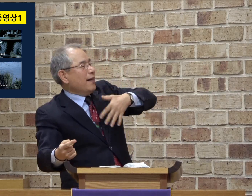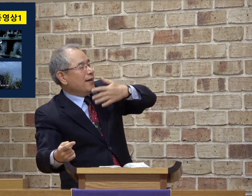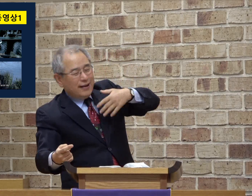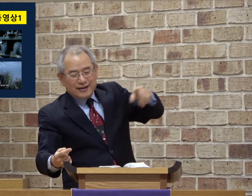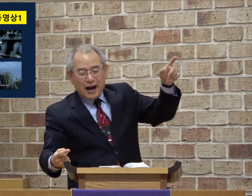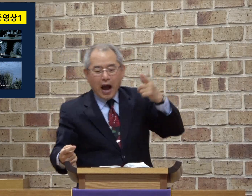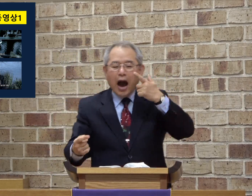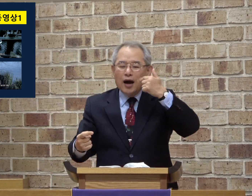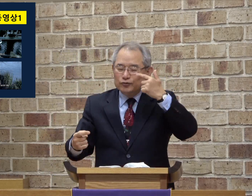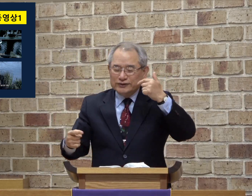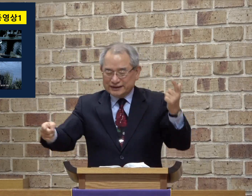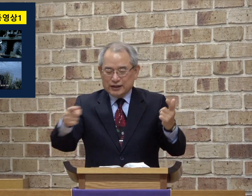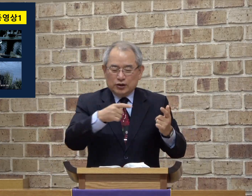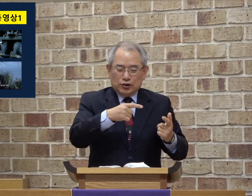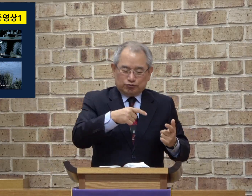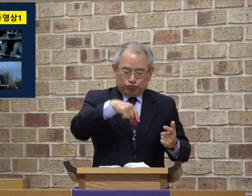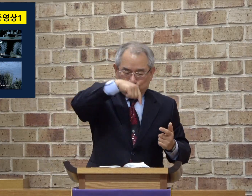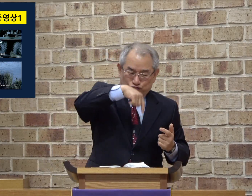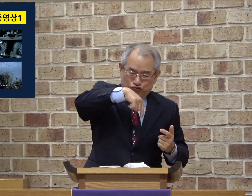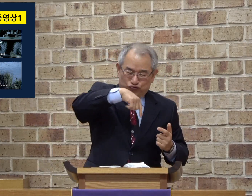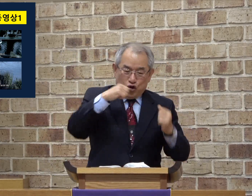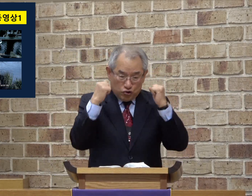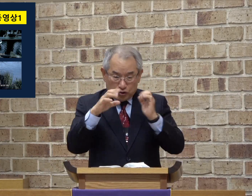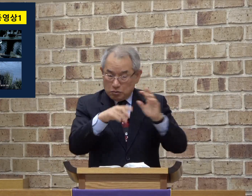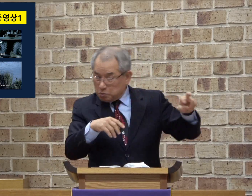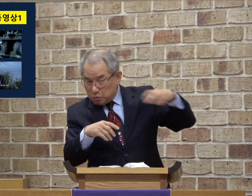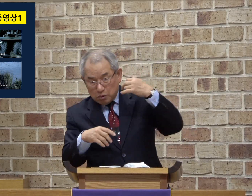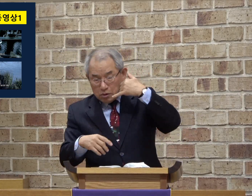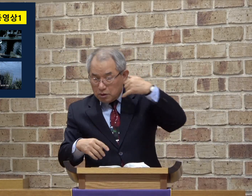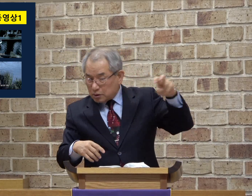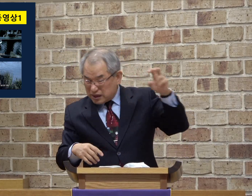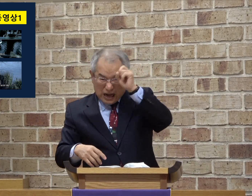그 아버지가 아이를 감싸고 있기 때문에 그 아들은 살았습니다.